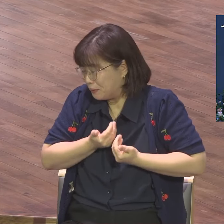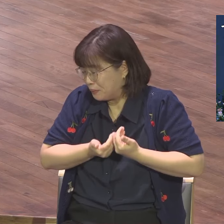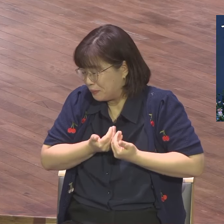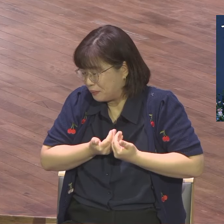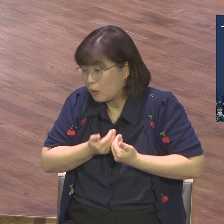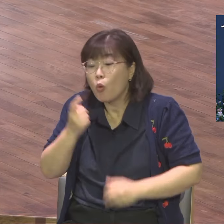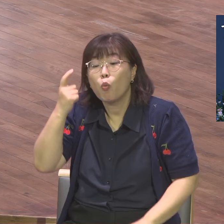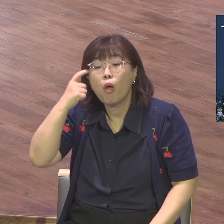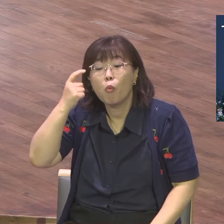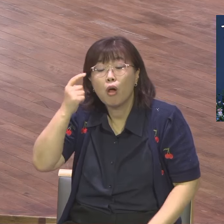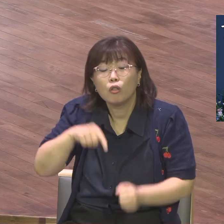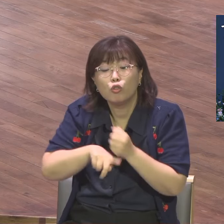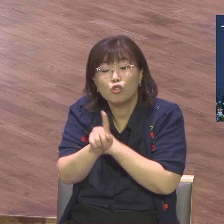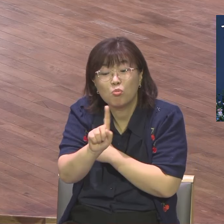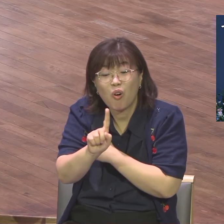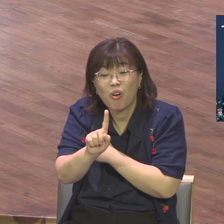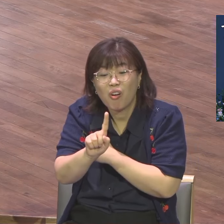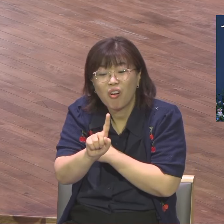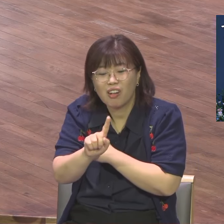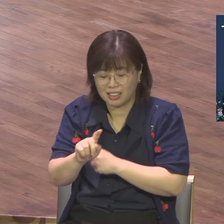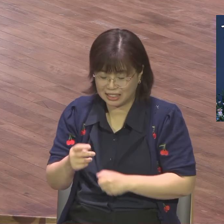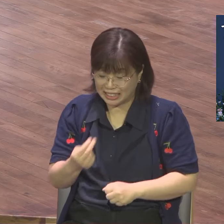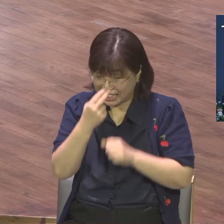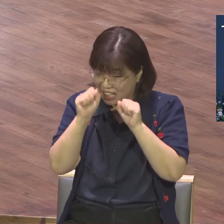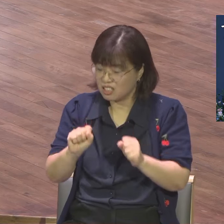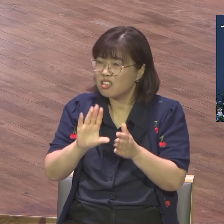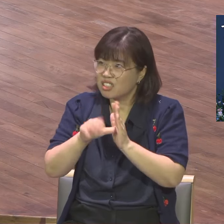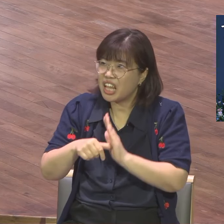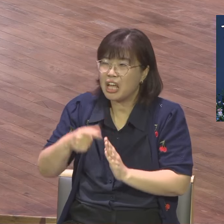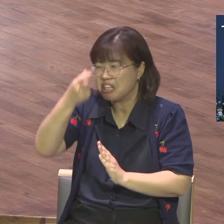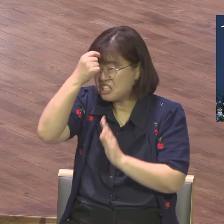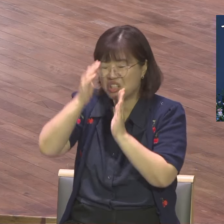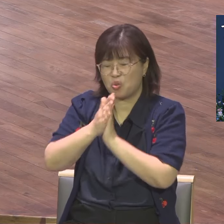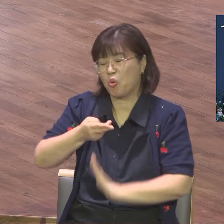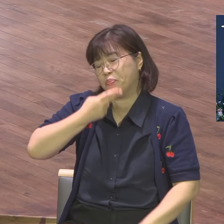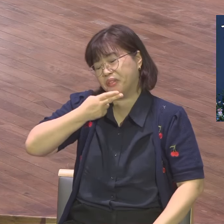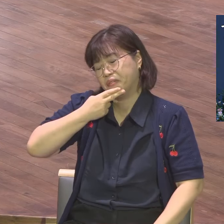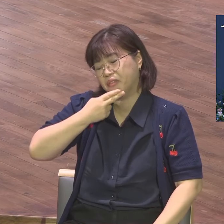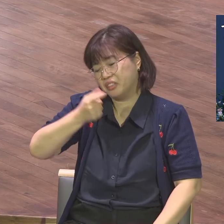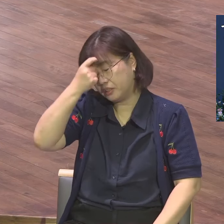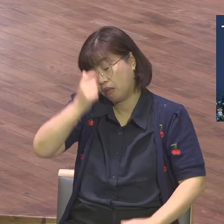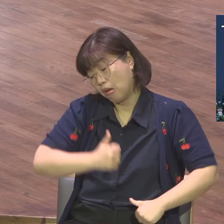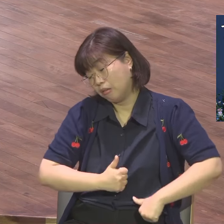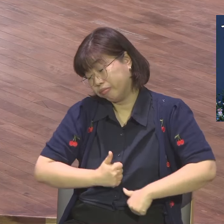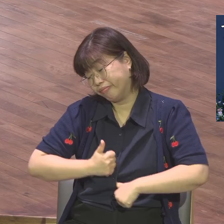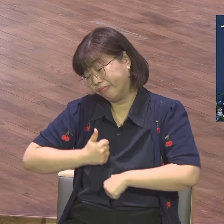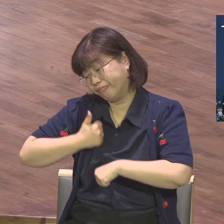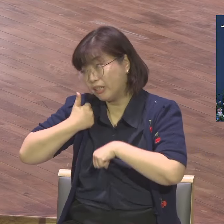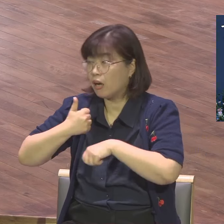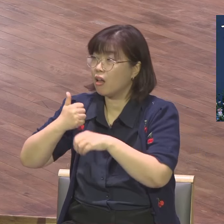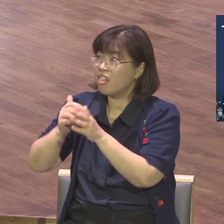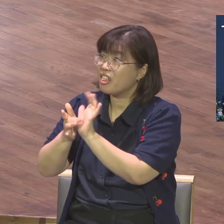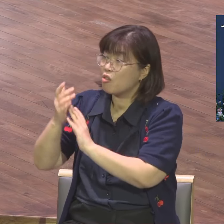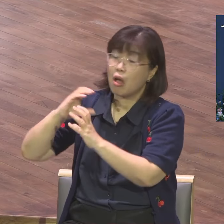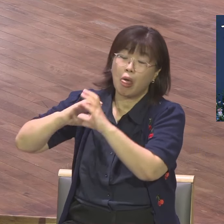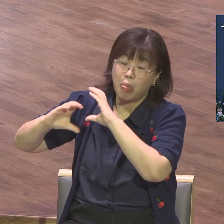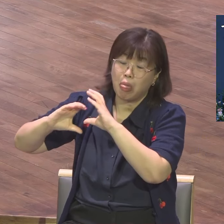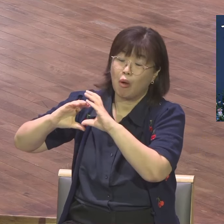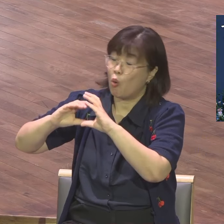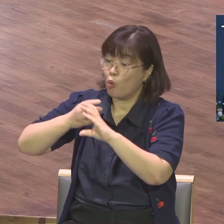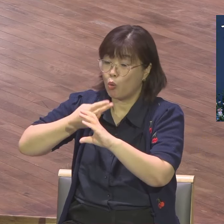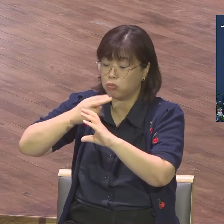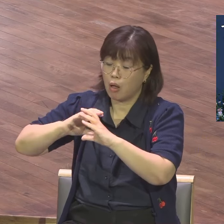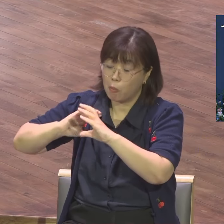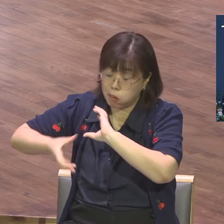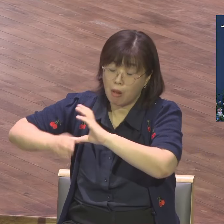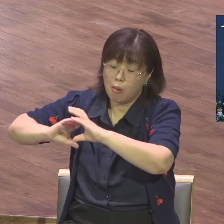예수님과 충분한 영적 교제가 있어야 돼요. 영적 교제가 어떻게 되십니까? 예배를 통해서,